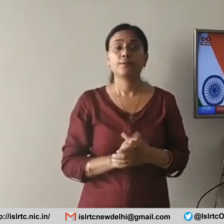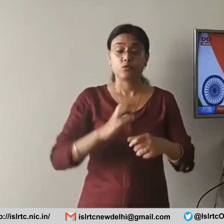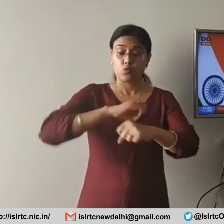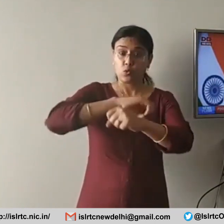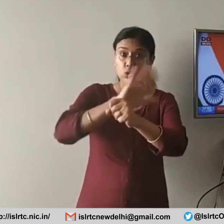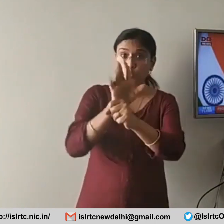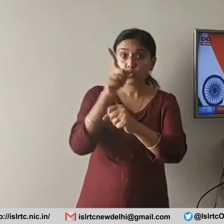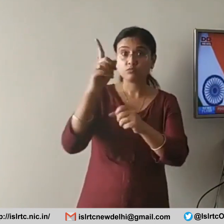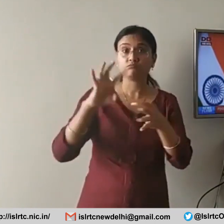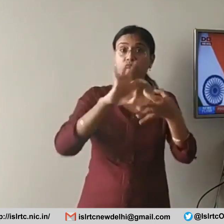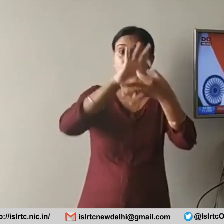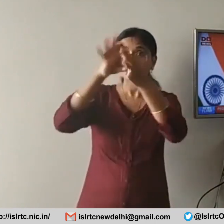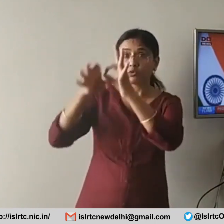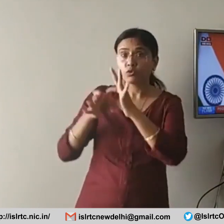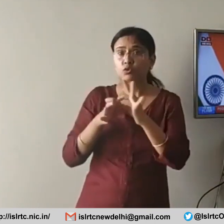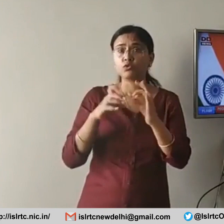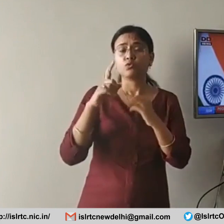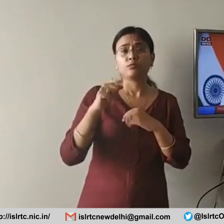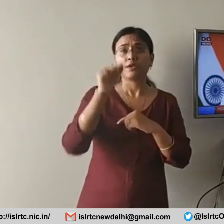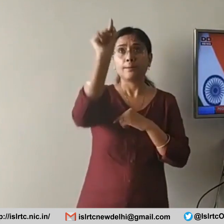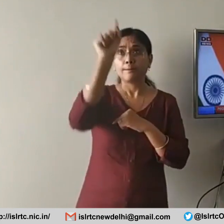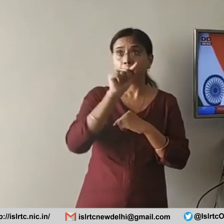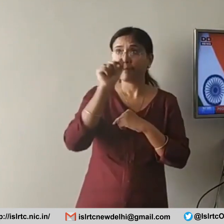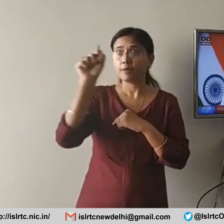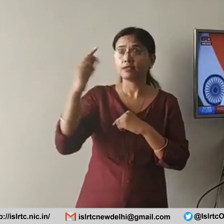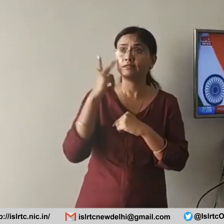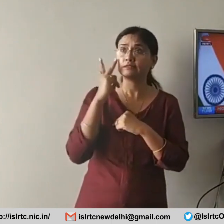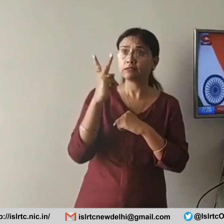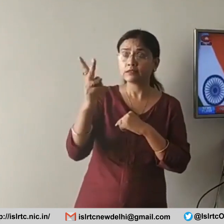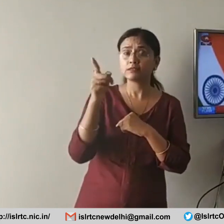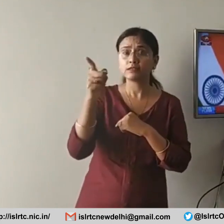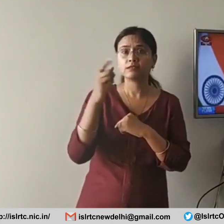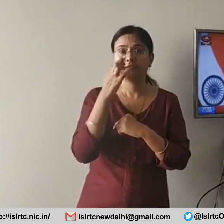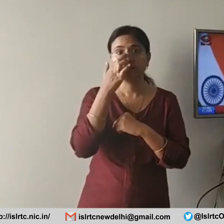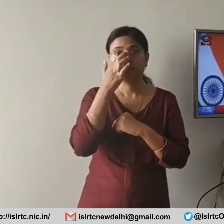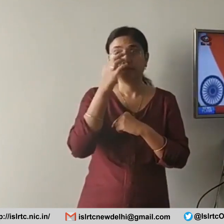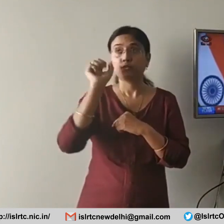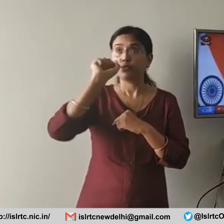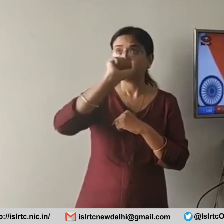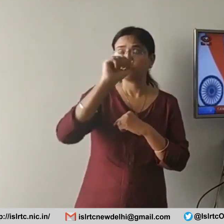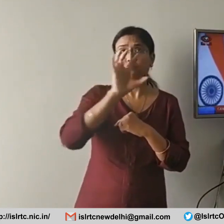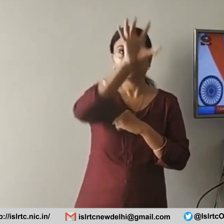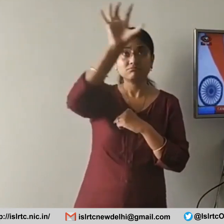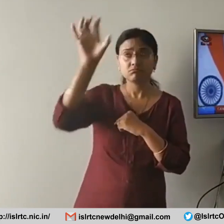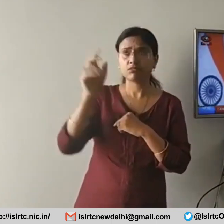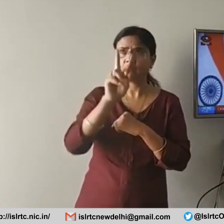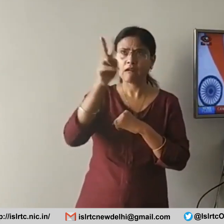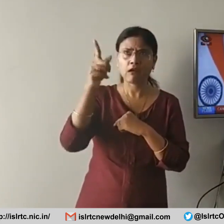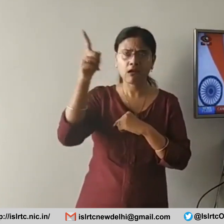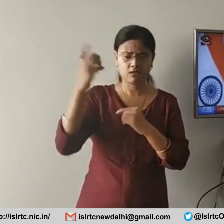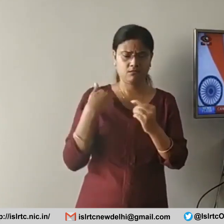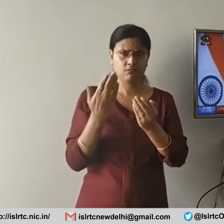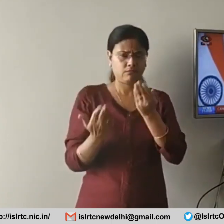कोरोना से जुड़े आंकड़े देखें, तो उनकी तुलना में